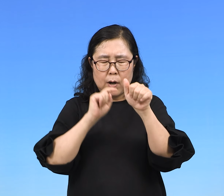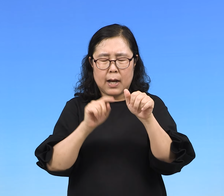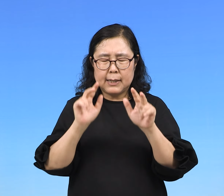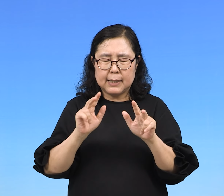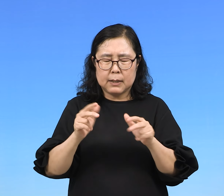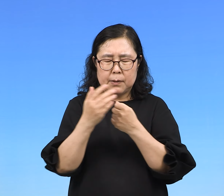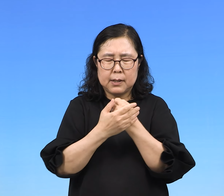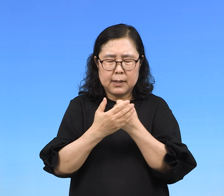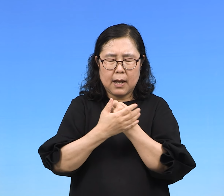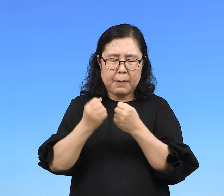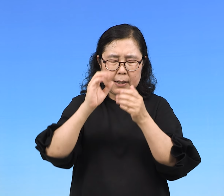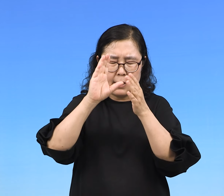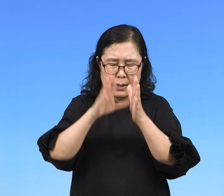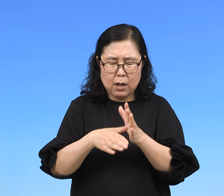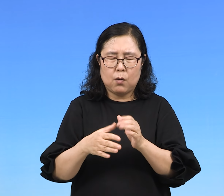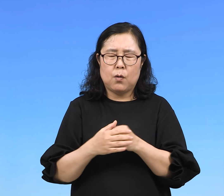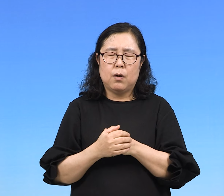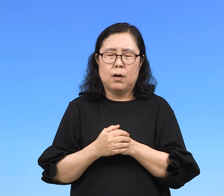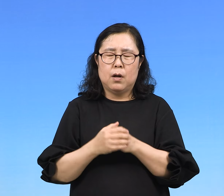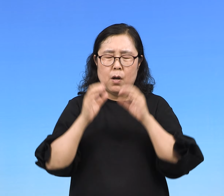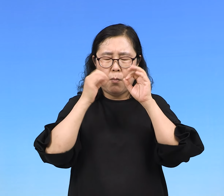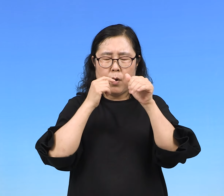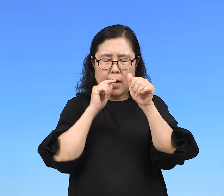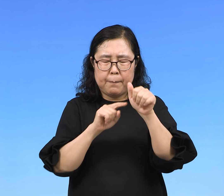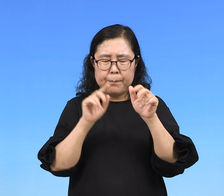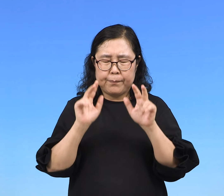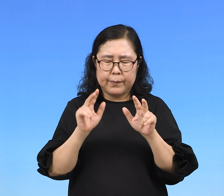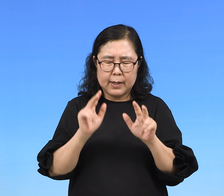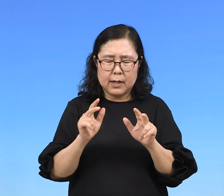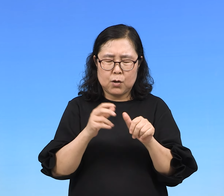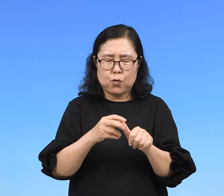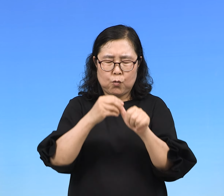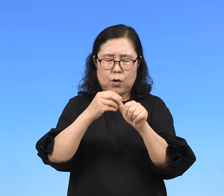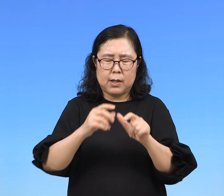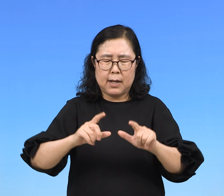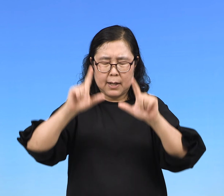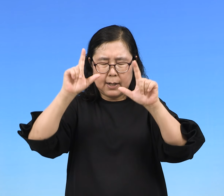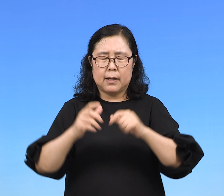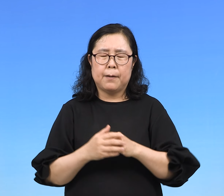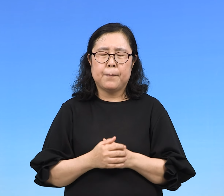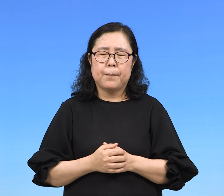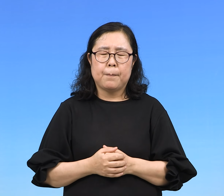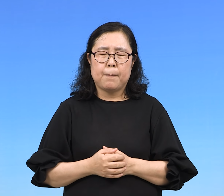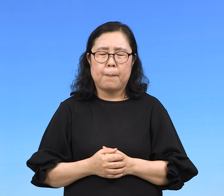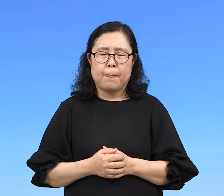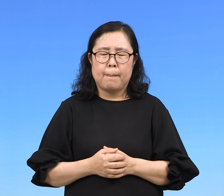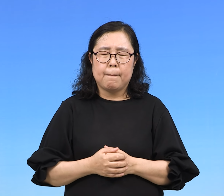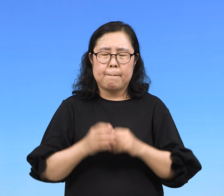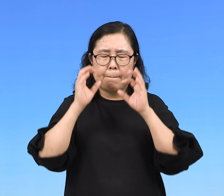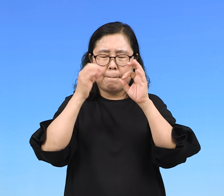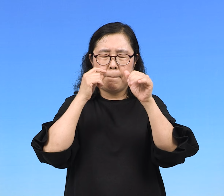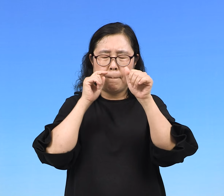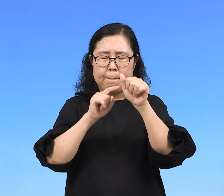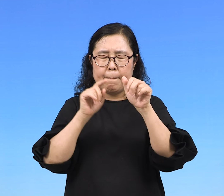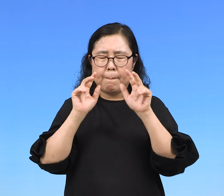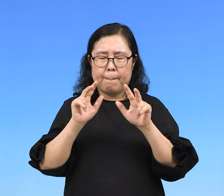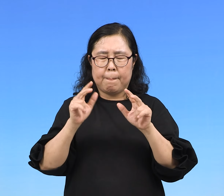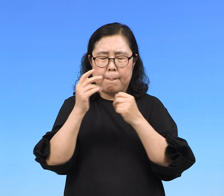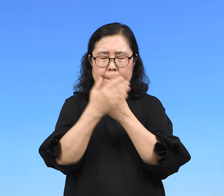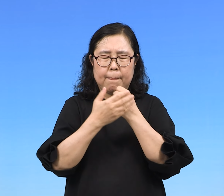보라 지금은 은혜 받을 만한 때요, 보라 지금은 구원의 날이로다,